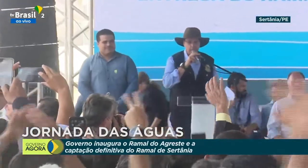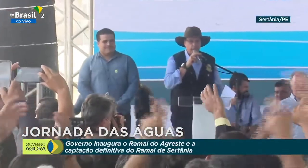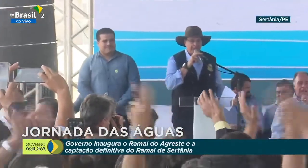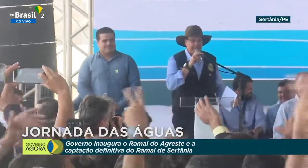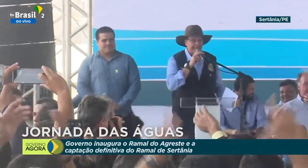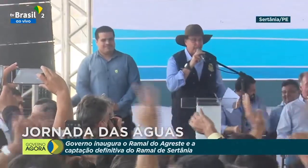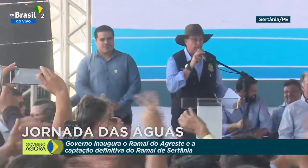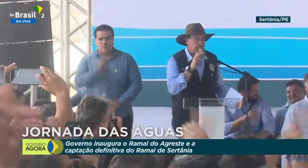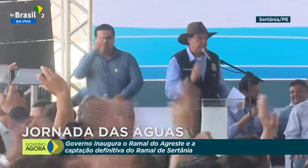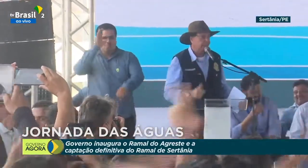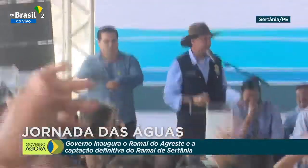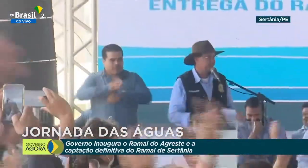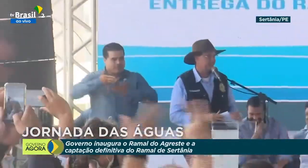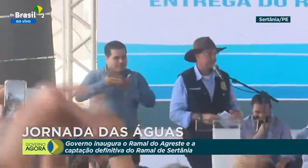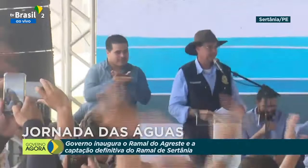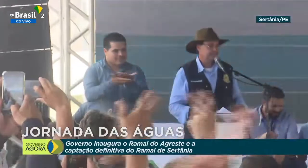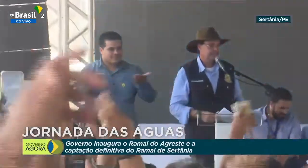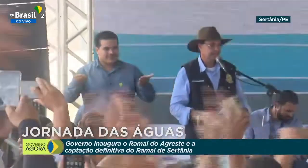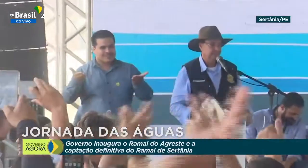Muito boa tarde a todos.